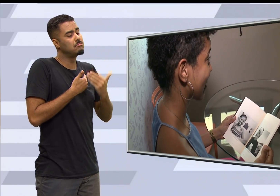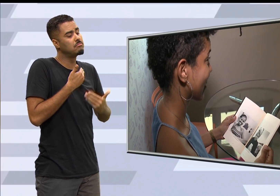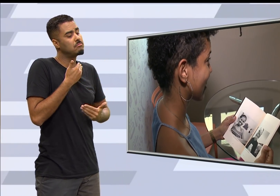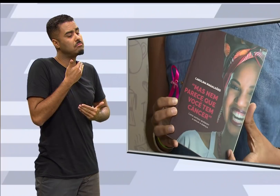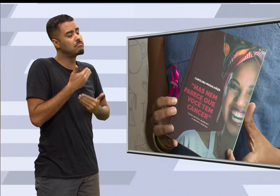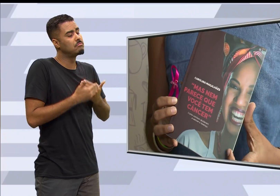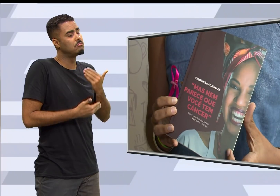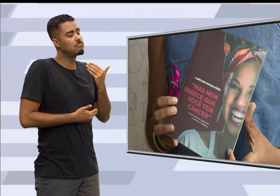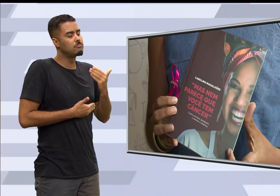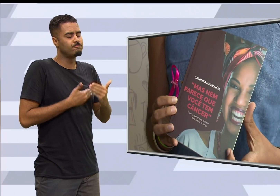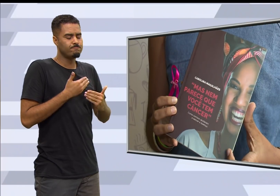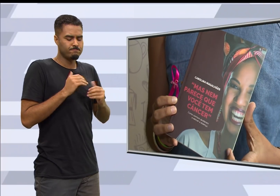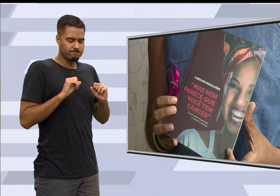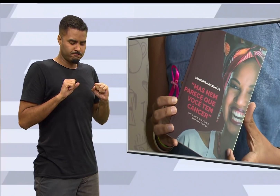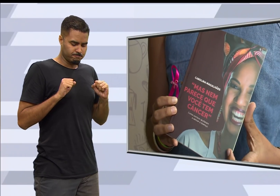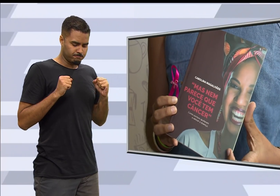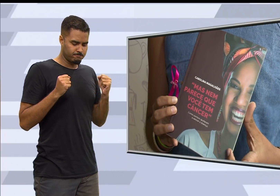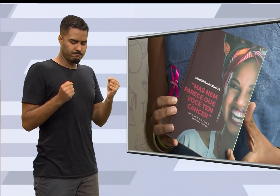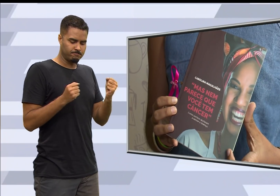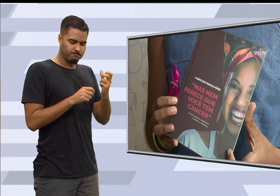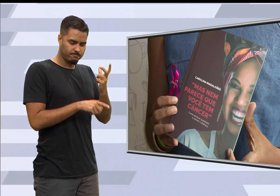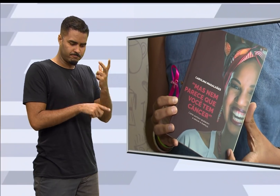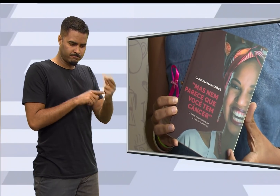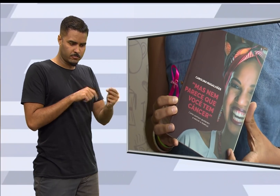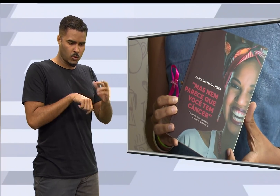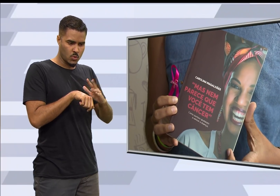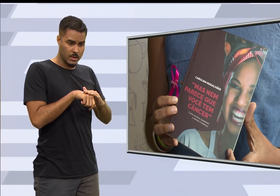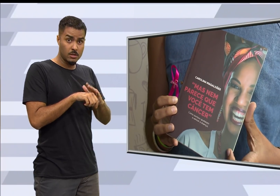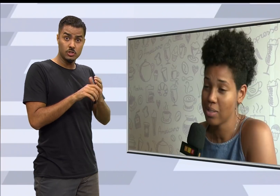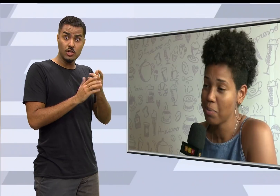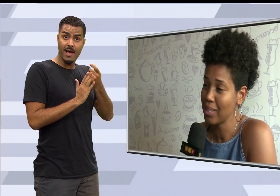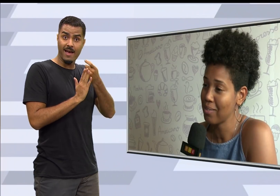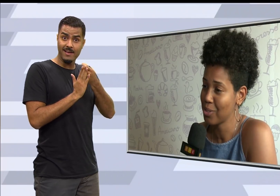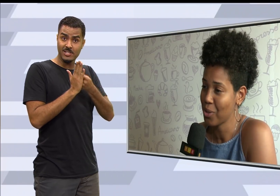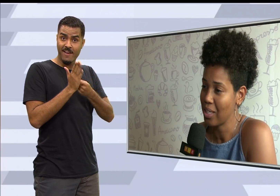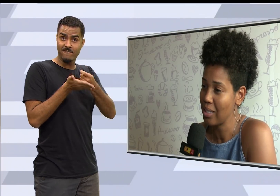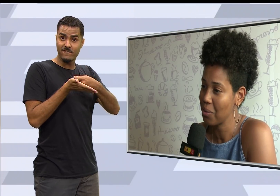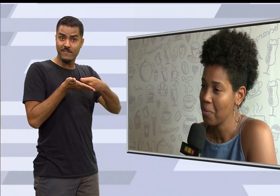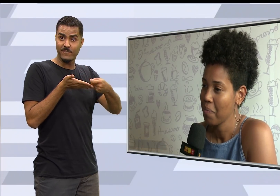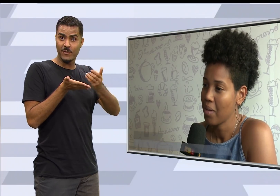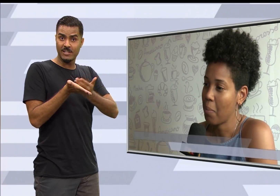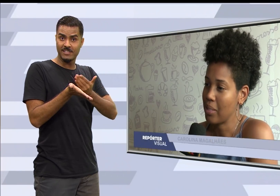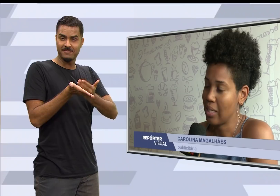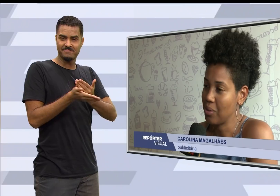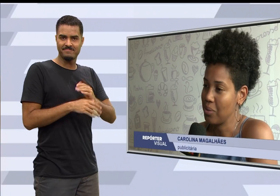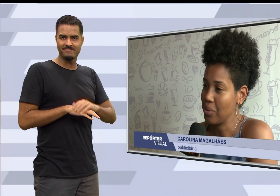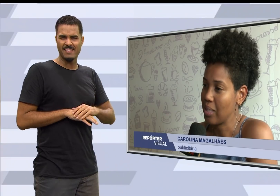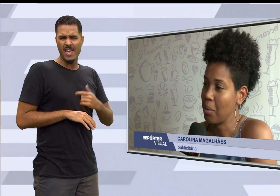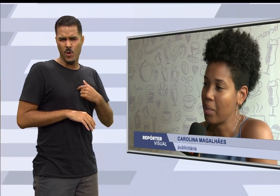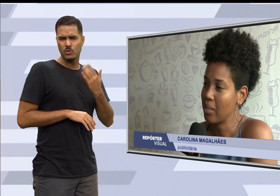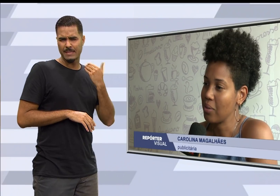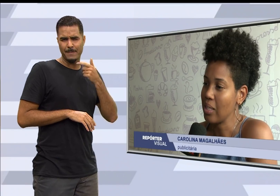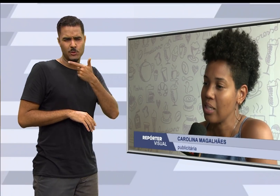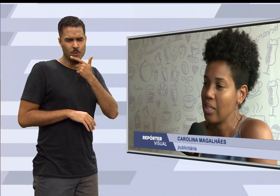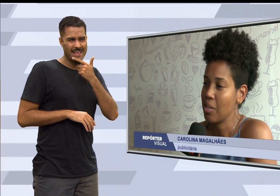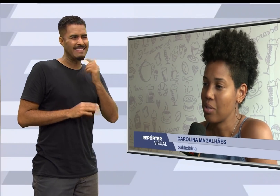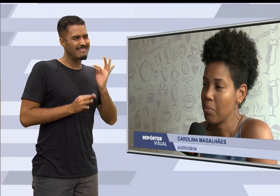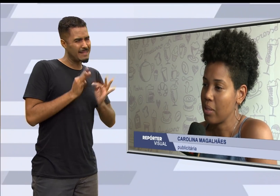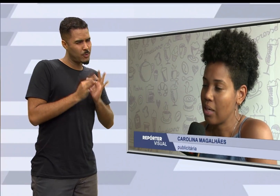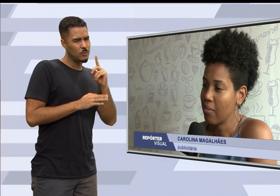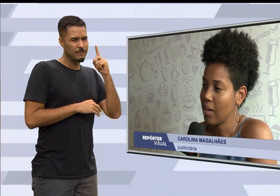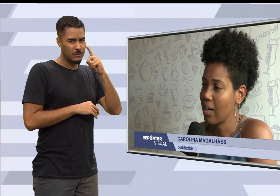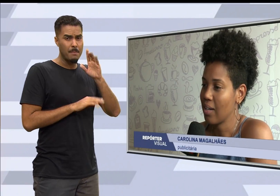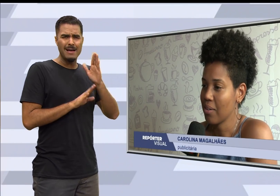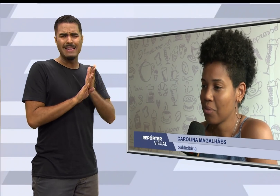encontrar forças para enfrentar a doença e até escrever um livro. Eu sempre estava sorrindo, apesar do tratamento, né? Eu